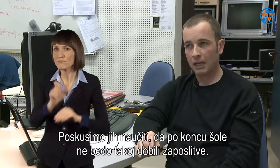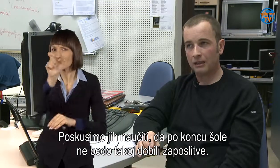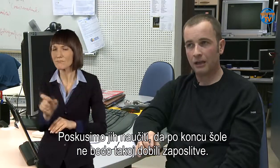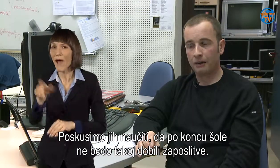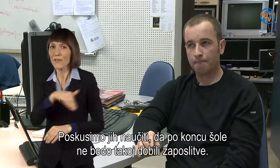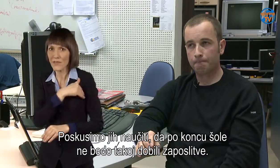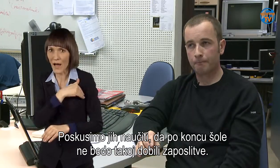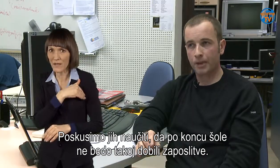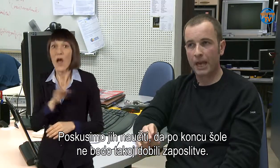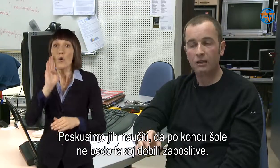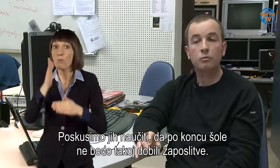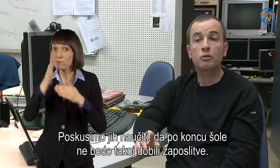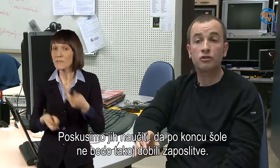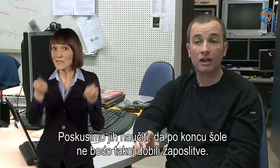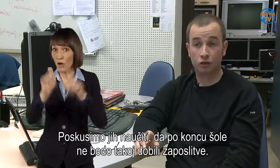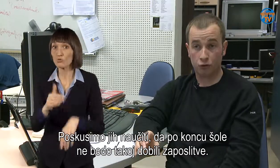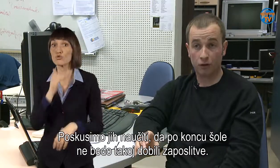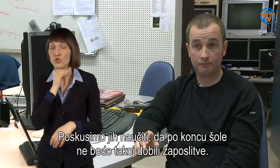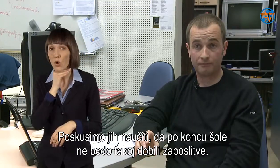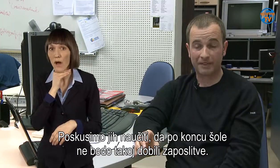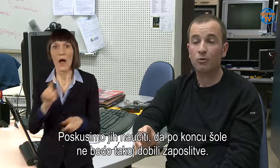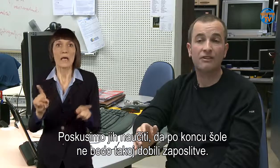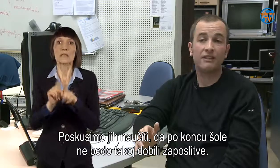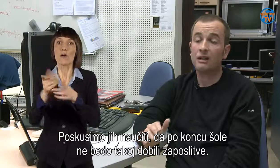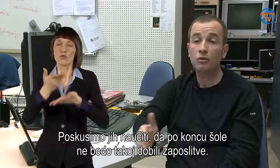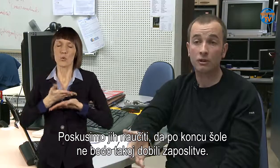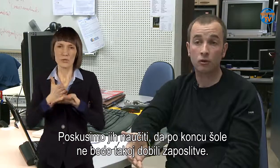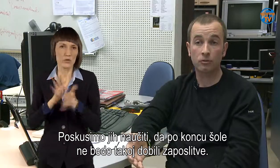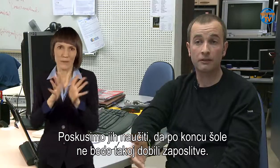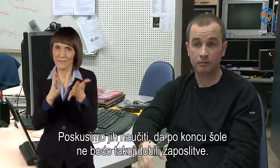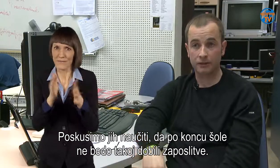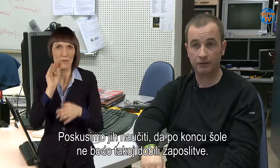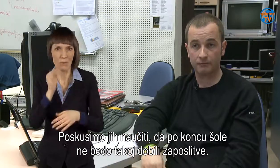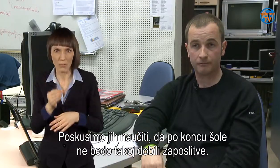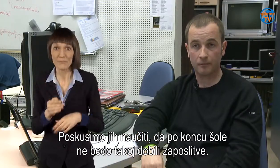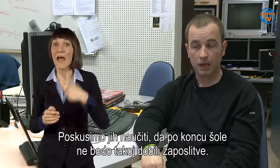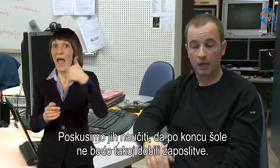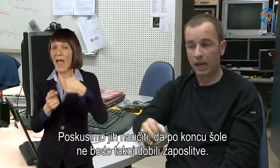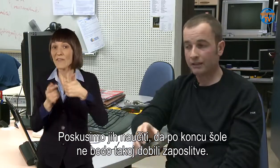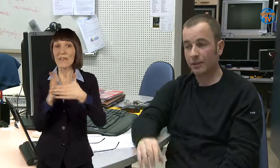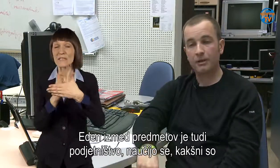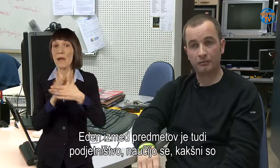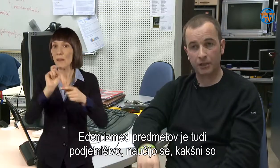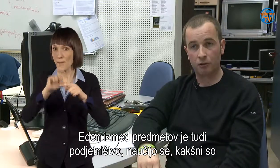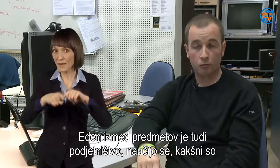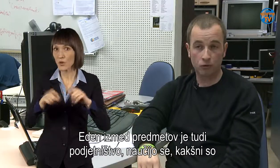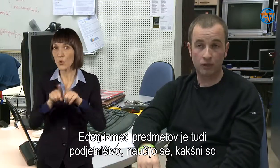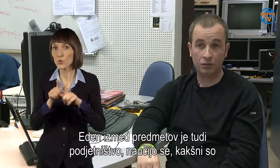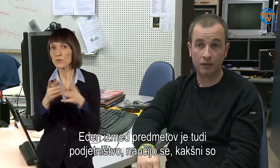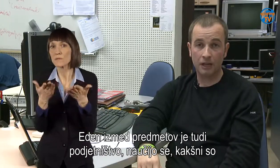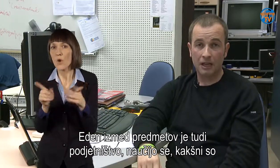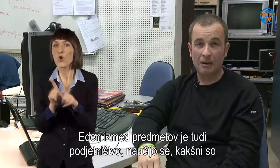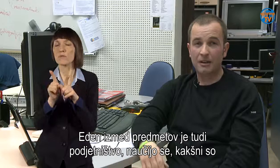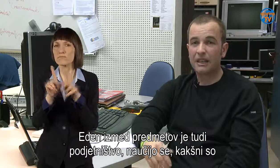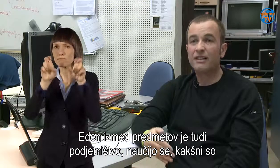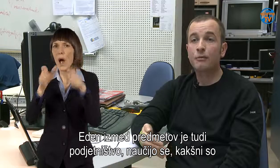to, da enkrat, ko bodo končali šolo, seveda ne bodo takoj dobili zaposlitve. Eden izmed predmetov, modulov je